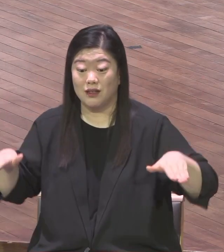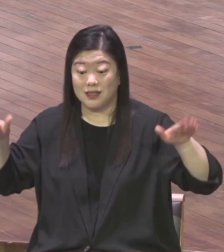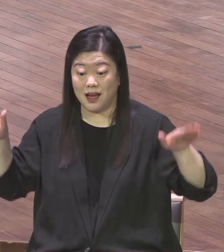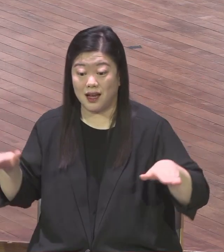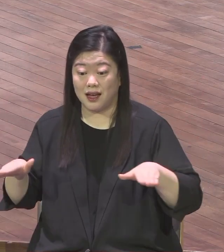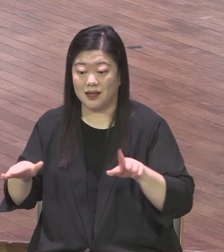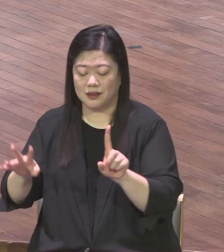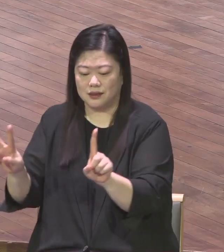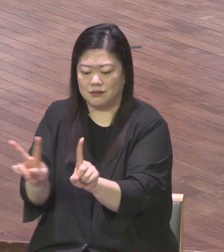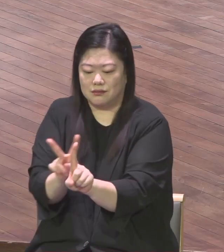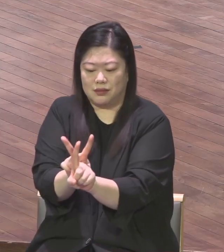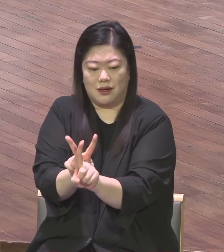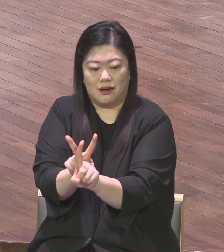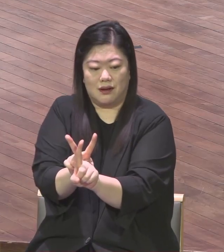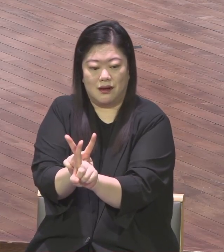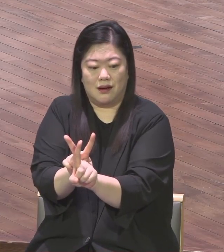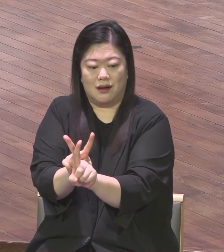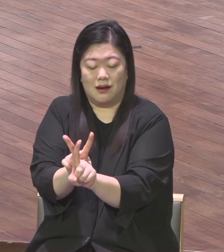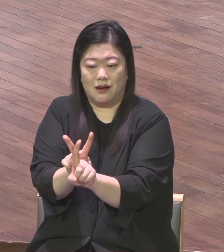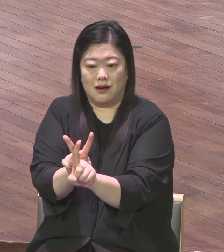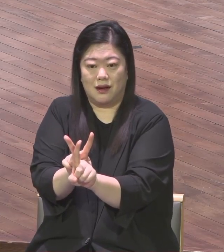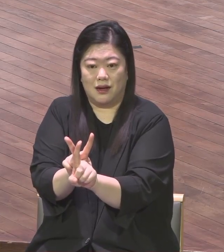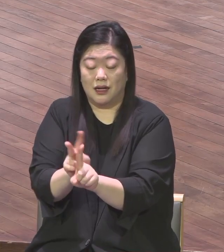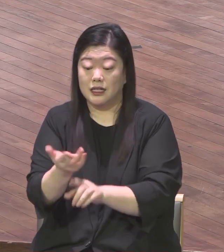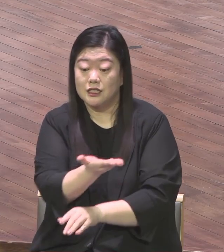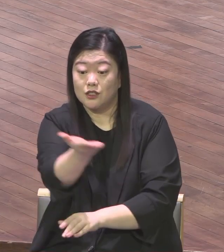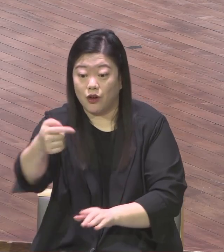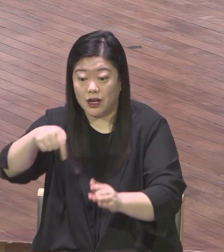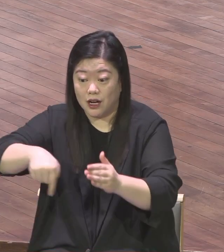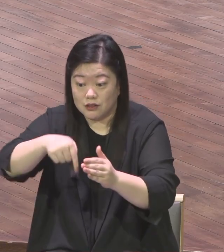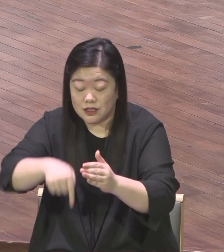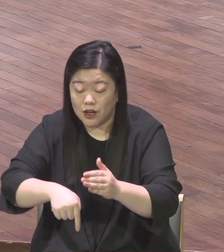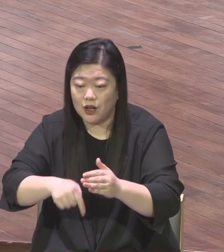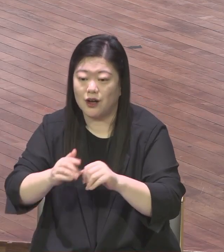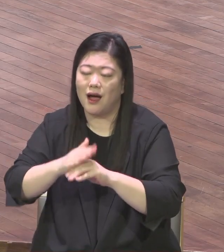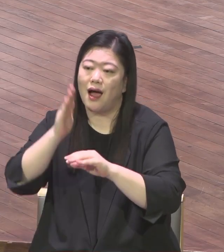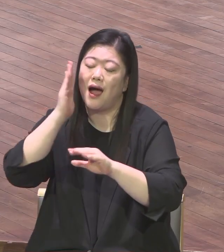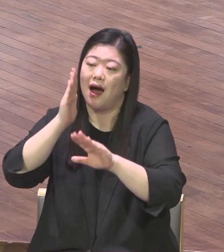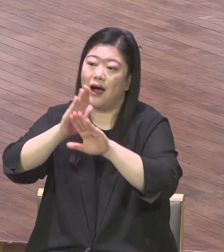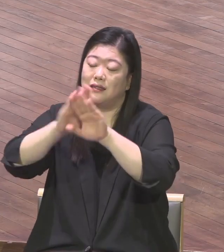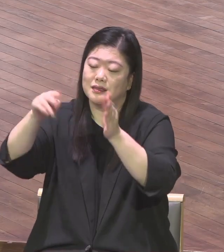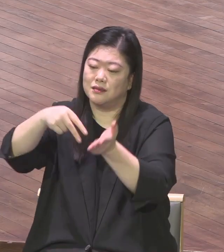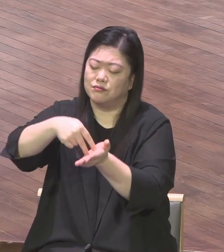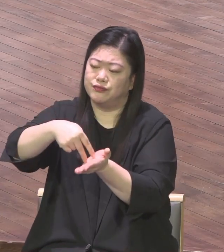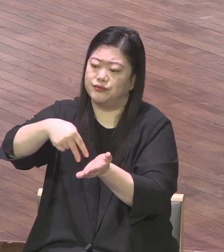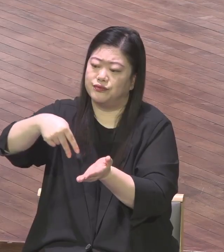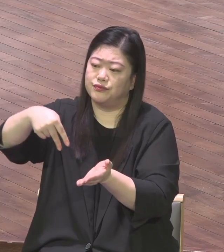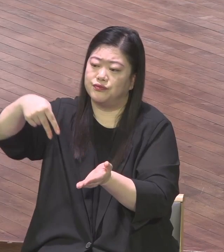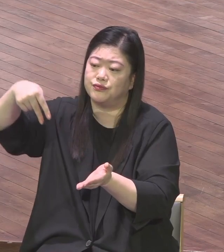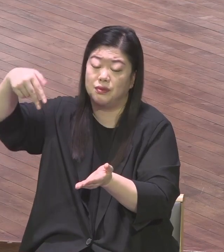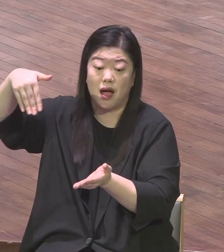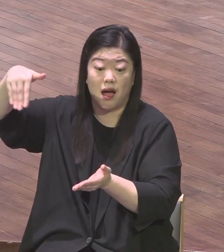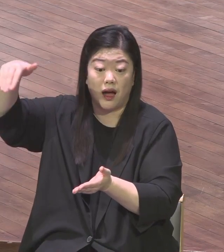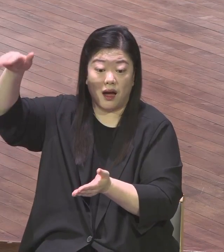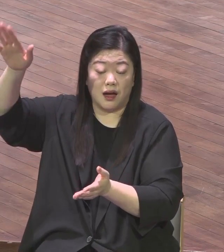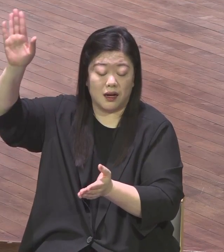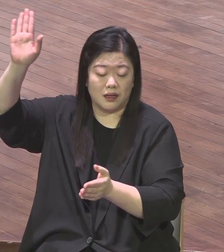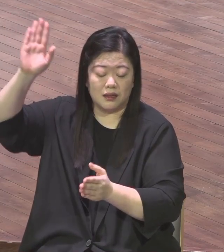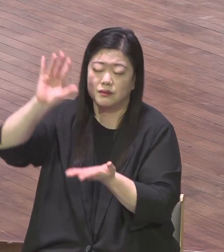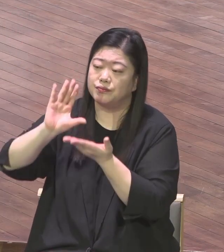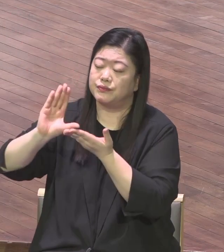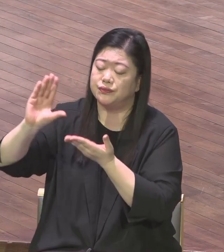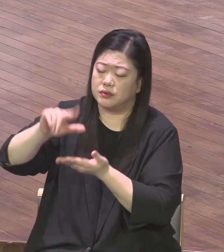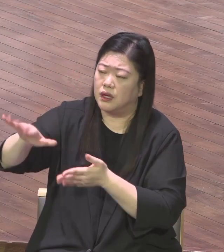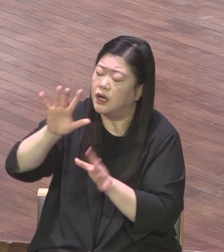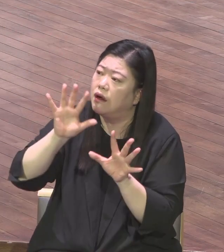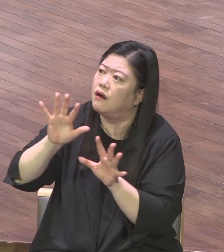이렇게 선포하지요. 너희 가운데서 하늘로 올라오신 이 예수는